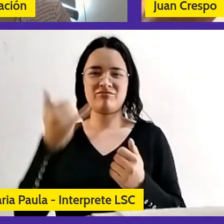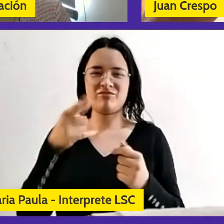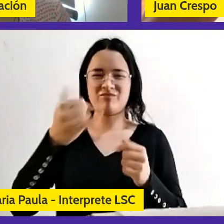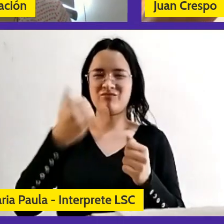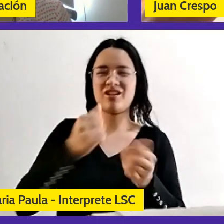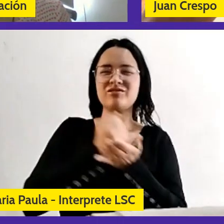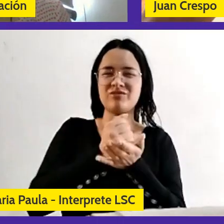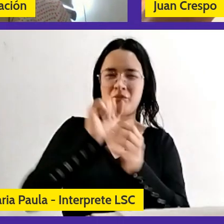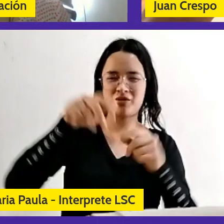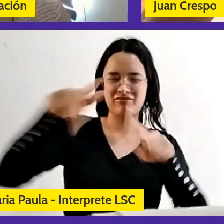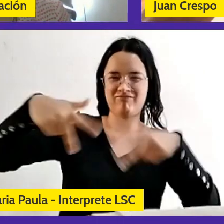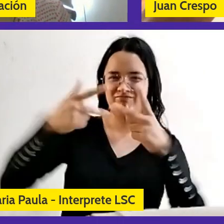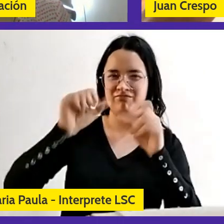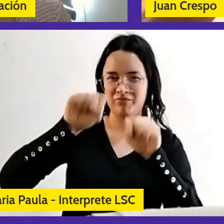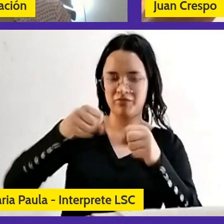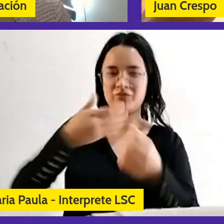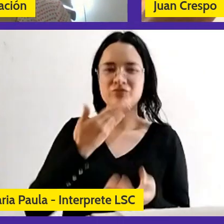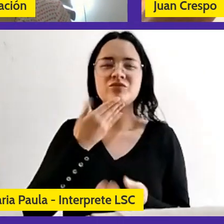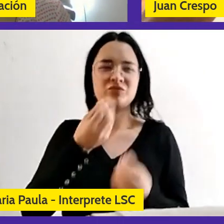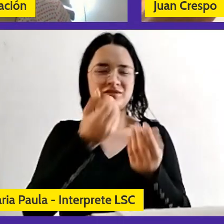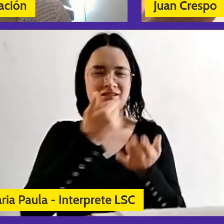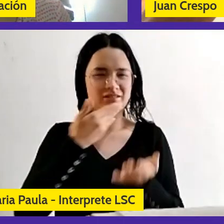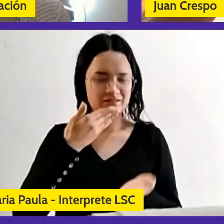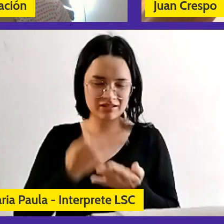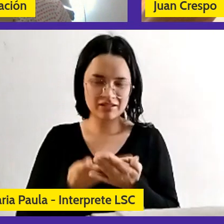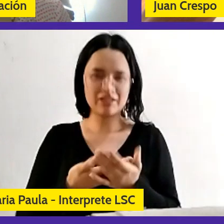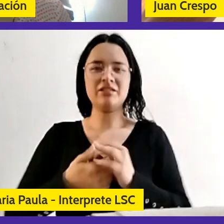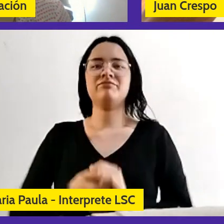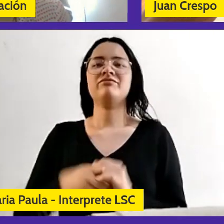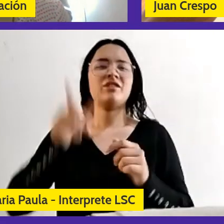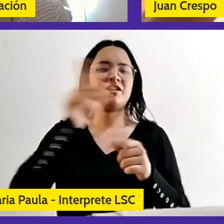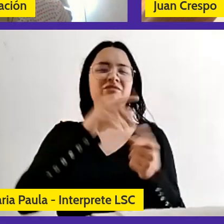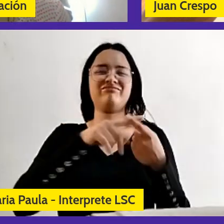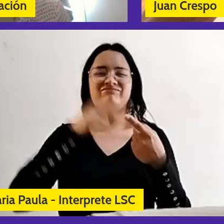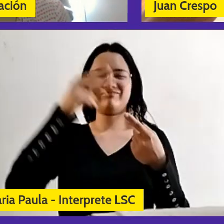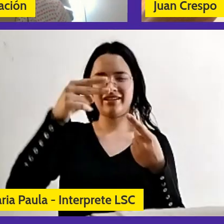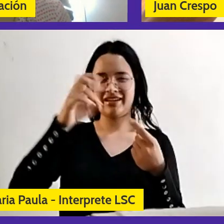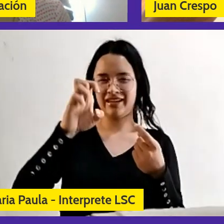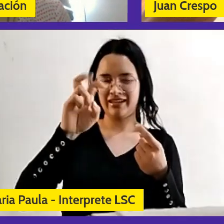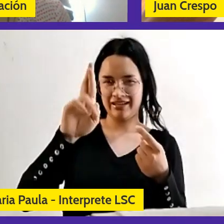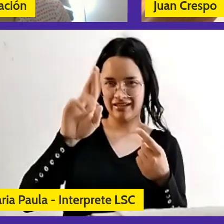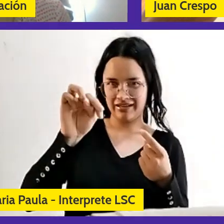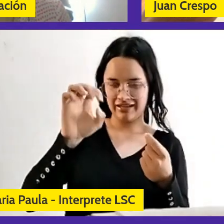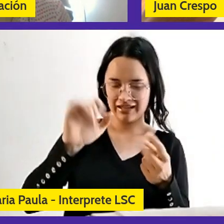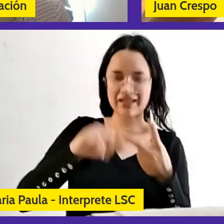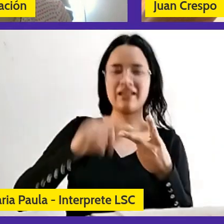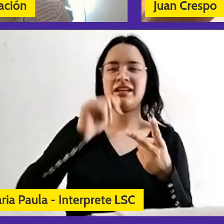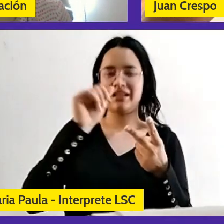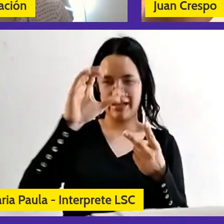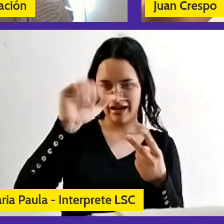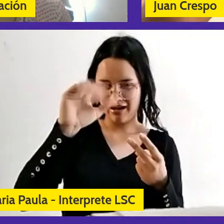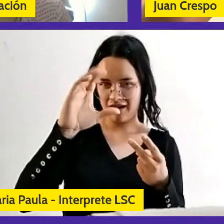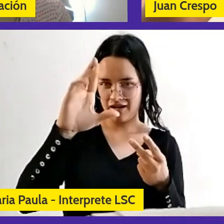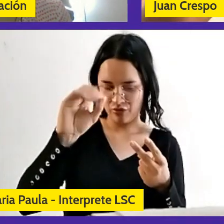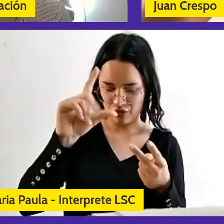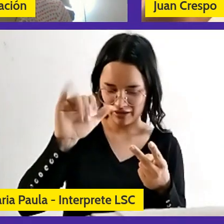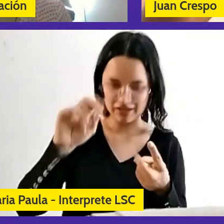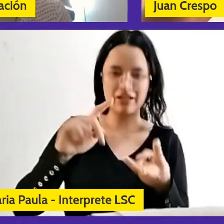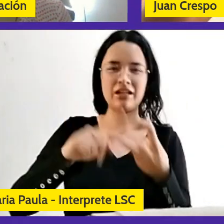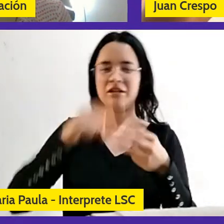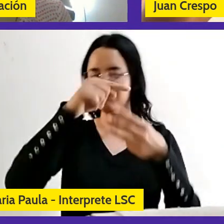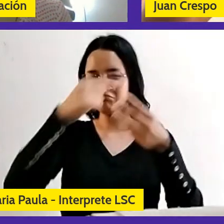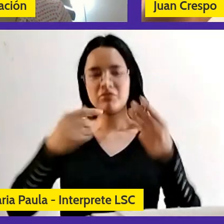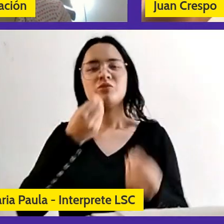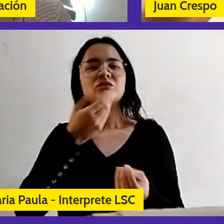conferencia, a todo el equipo que está detrás de cámaras, Erney, Omar, Hoffen, Carolina. También, por supuesto, a